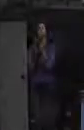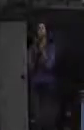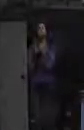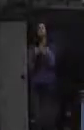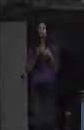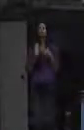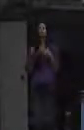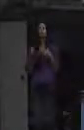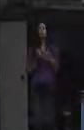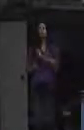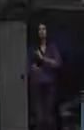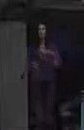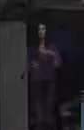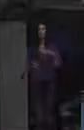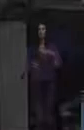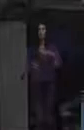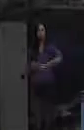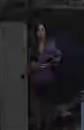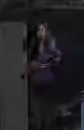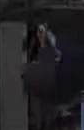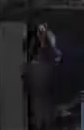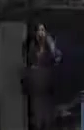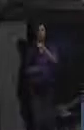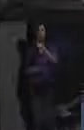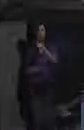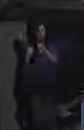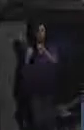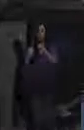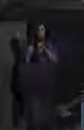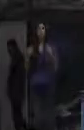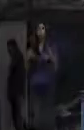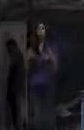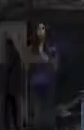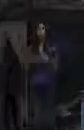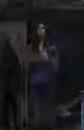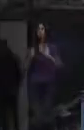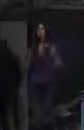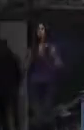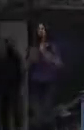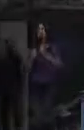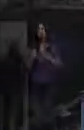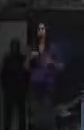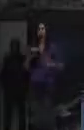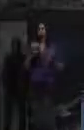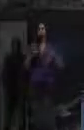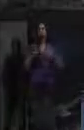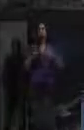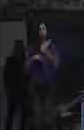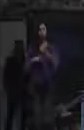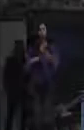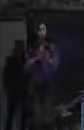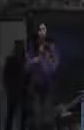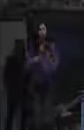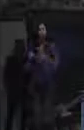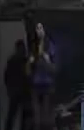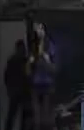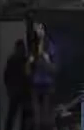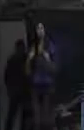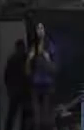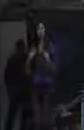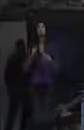ao presidente desta Egrégia Casa, com a devida anuência do plenário, que encaminhe expediente